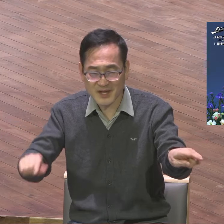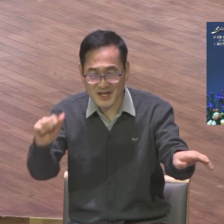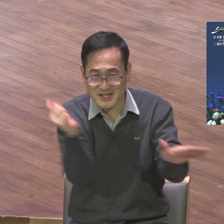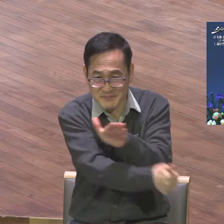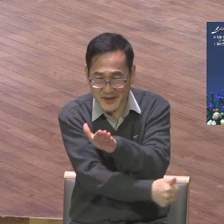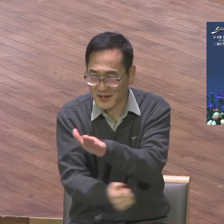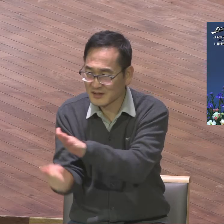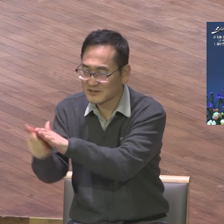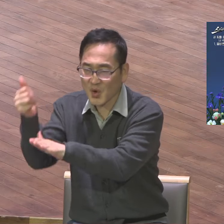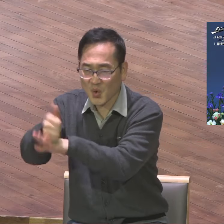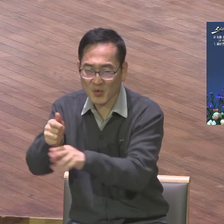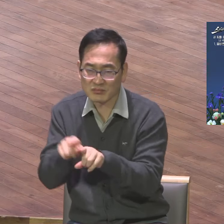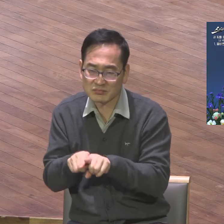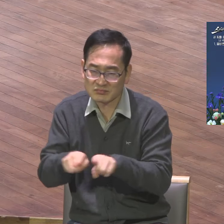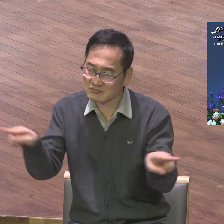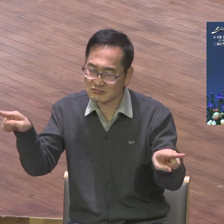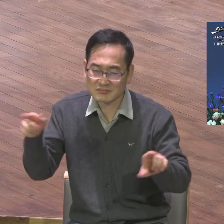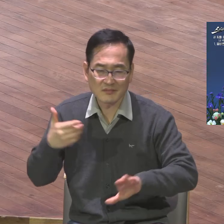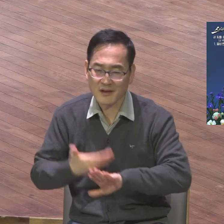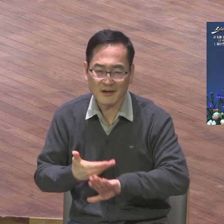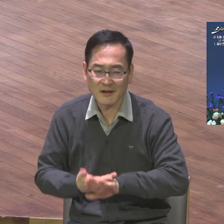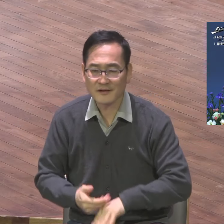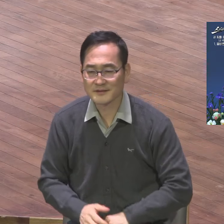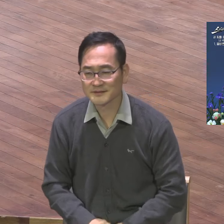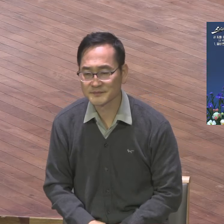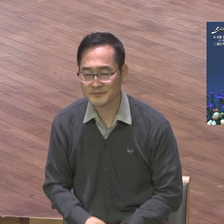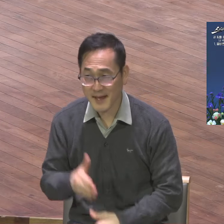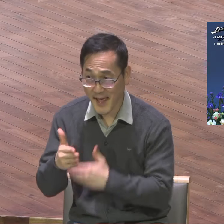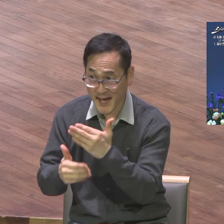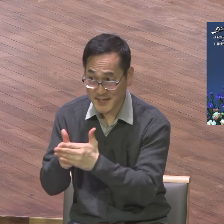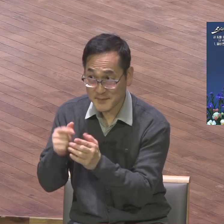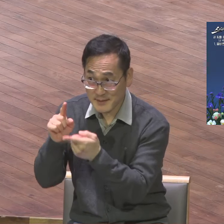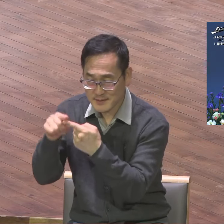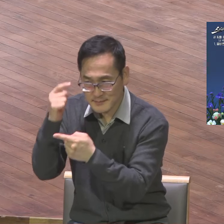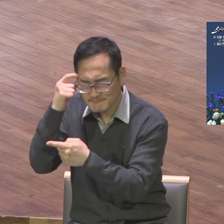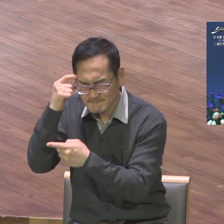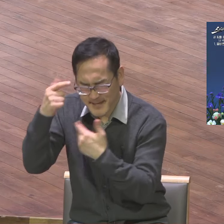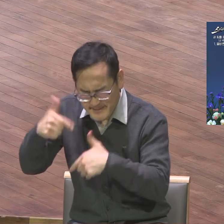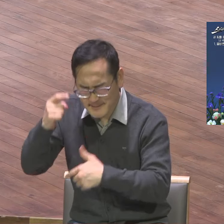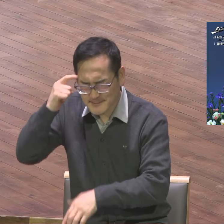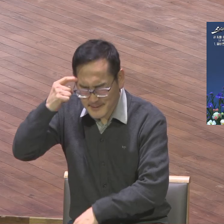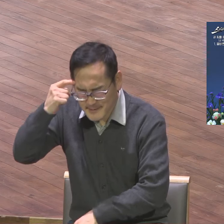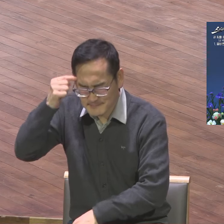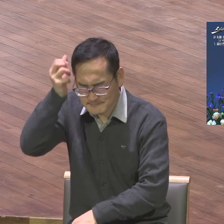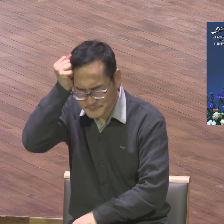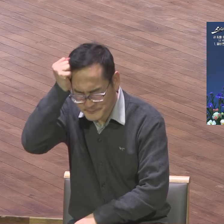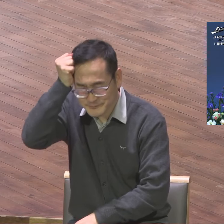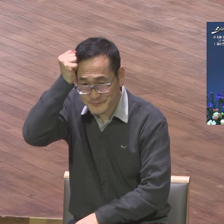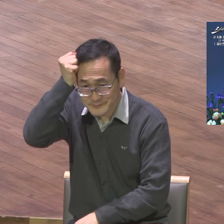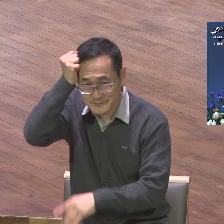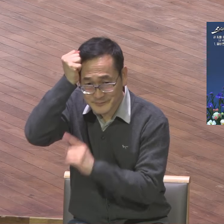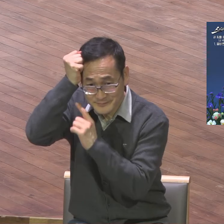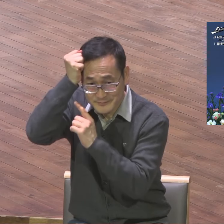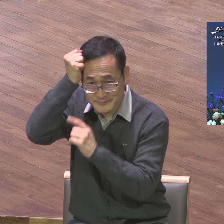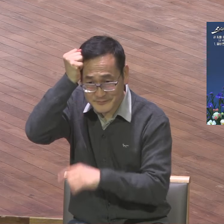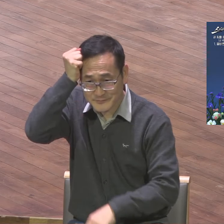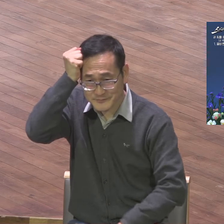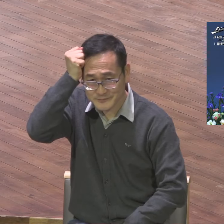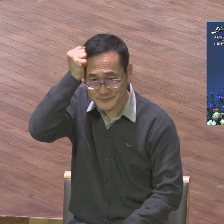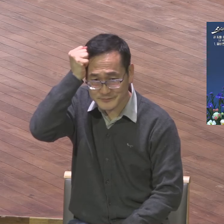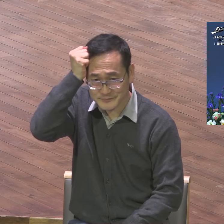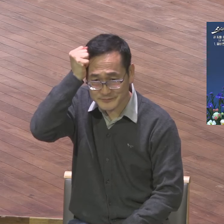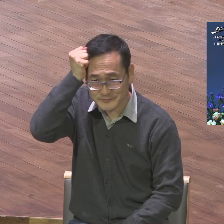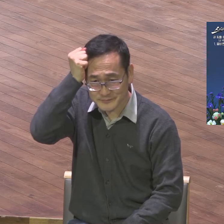올바로 하나님을 인식하는 삶의 가장 큰 특징이 뭡니까? 하나님을 믿는